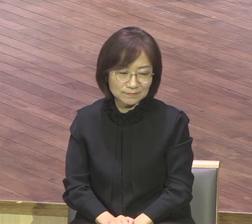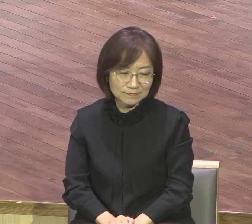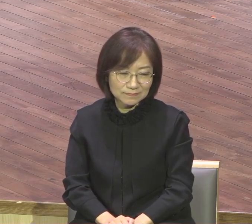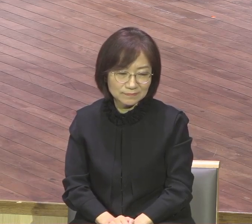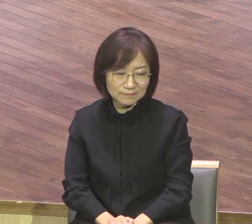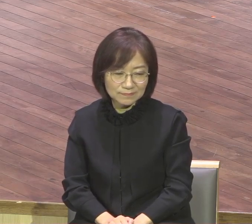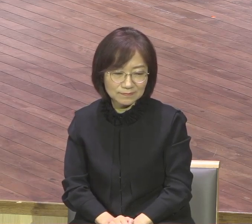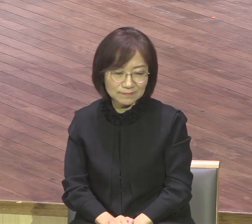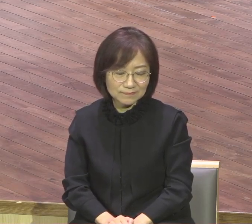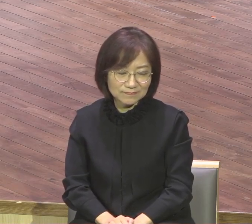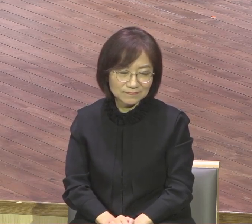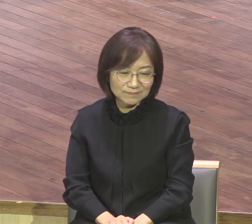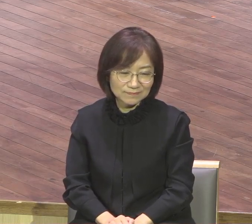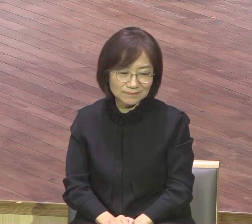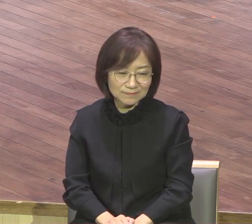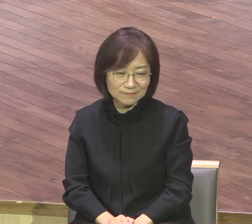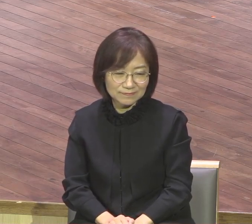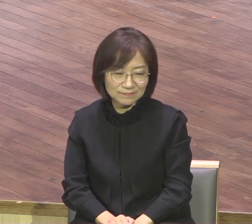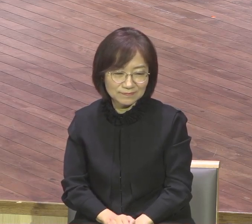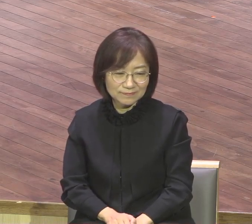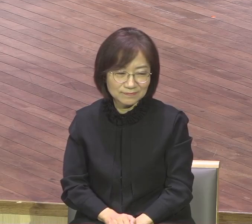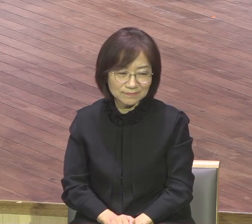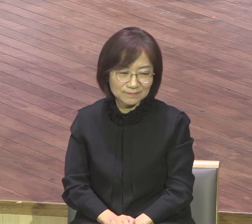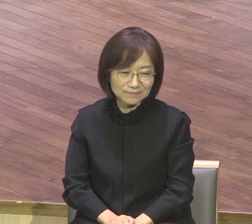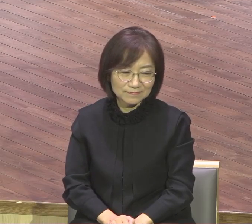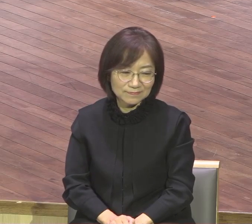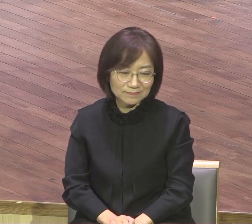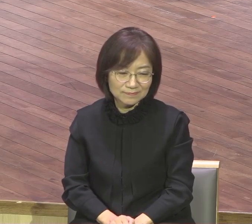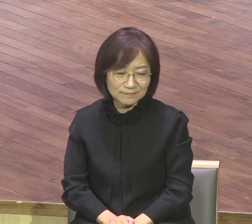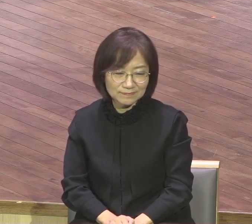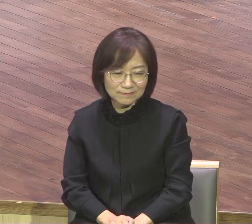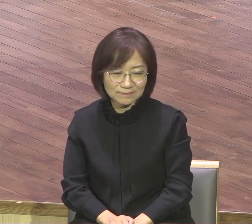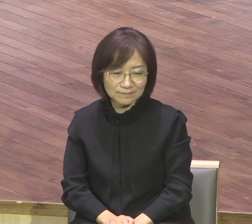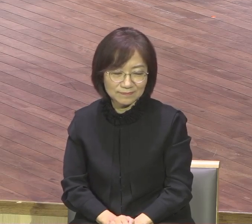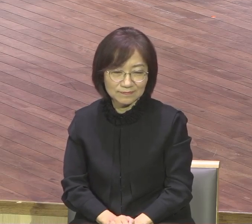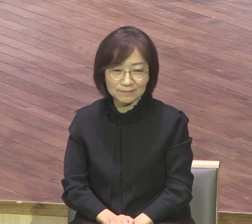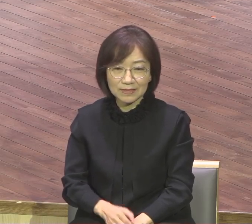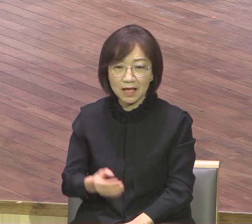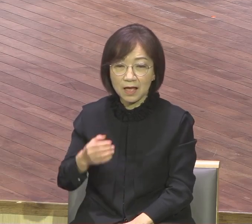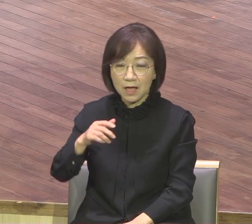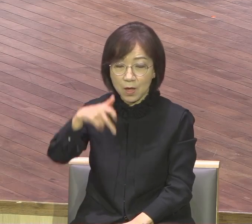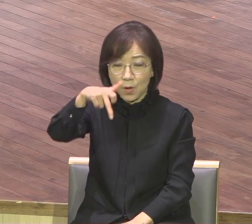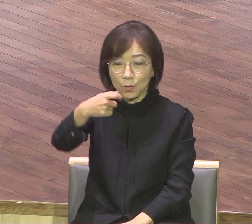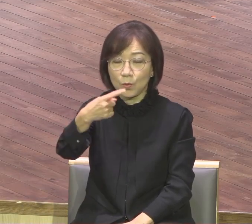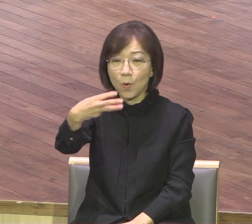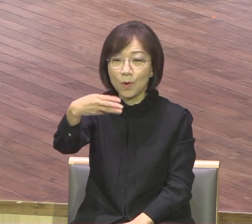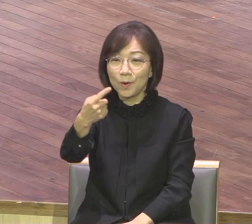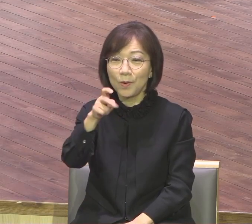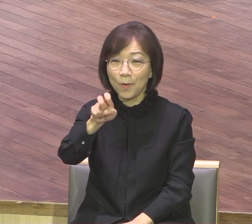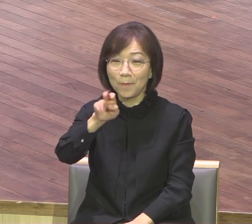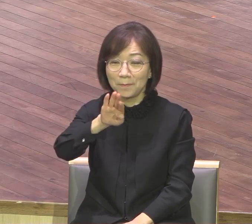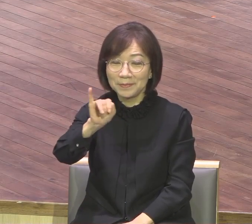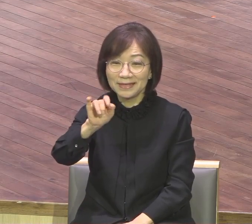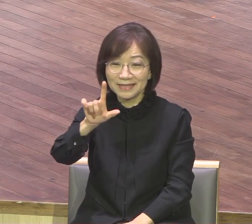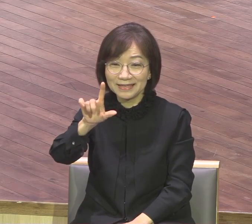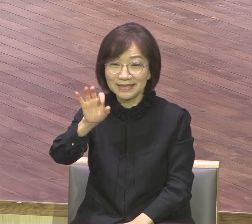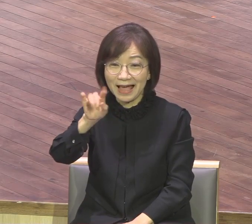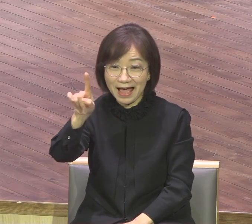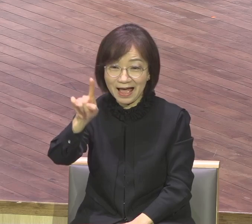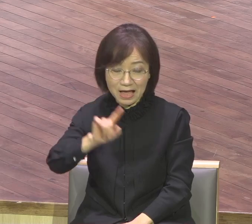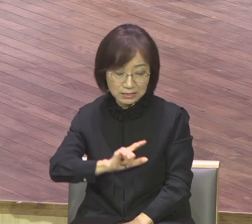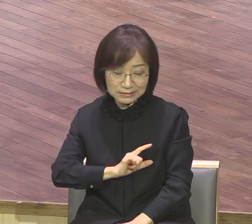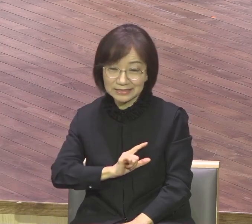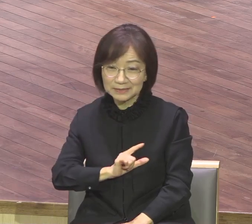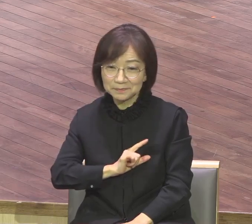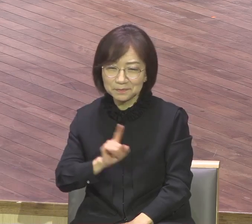ese misionero quiero que ustedes tengan la sanidad. 예, 콜롬비아라는 이름은 이